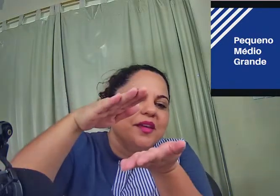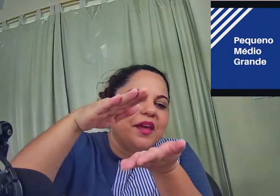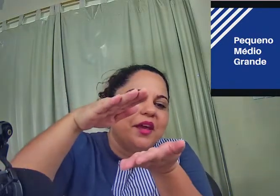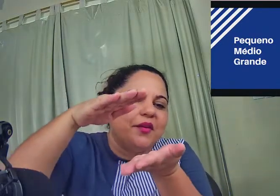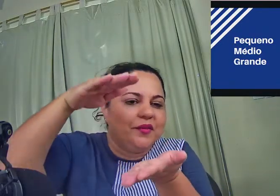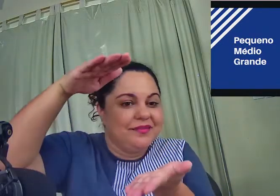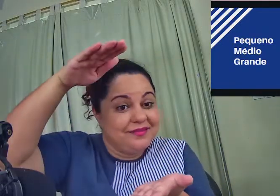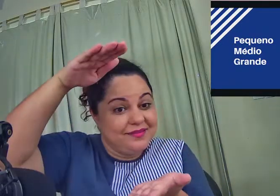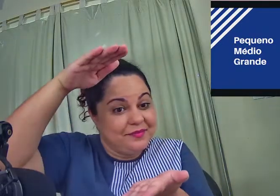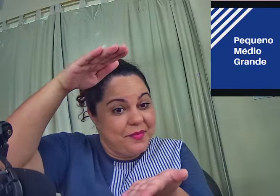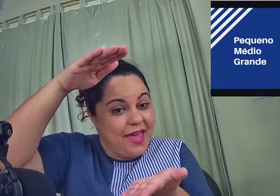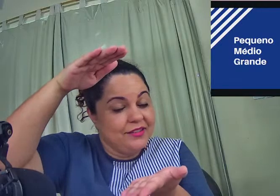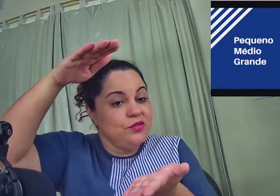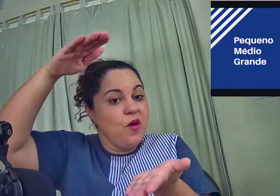pequeno, médio,